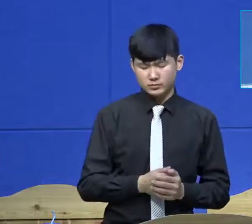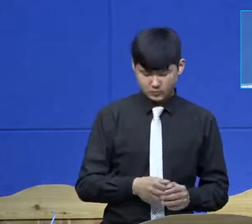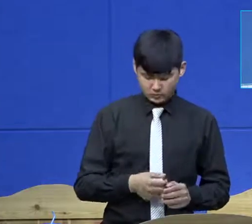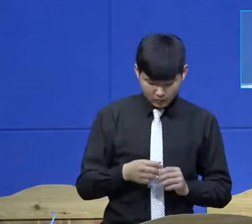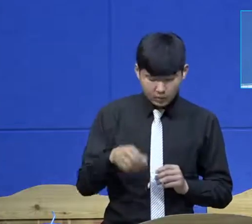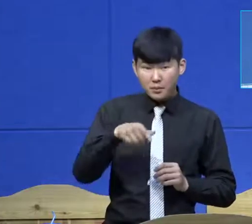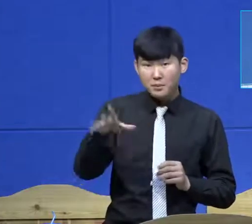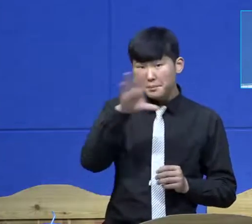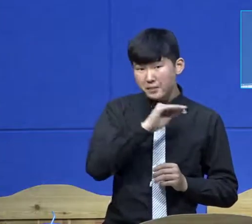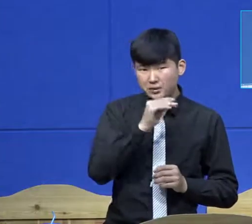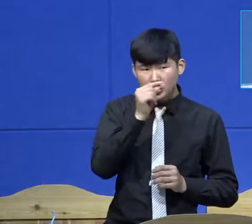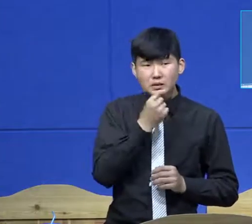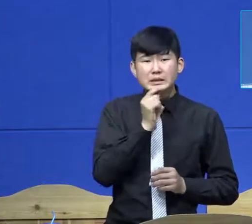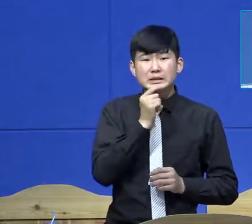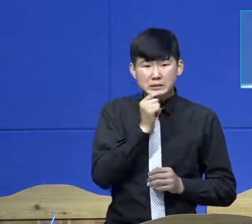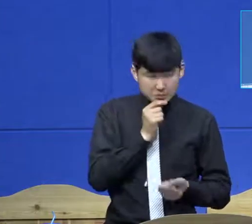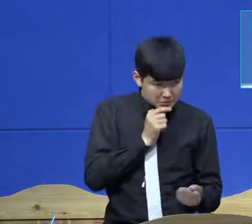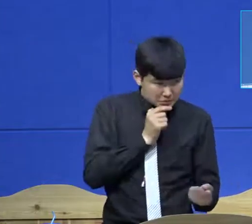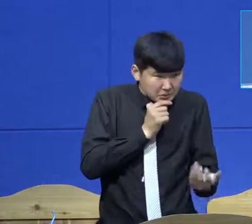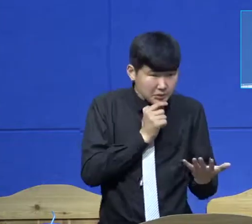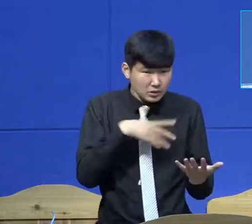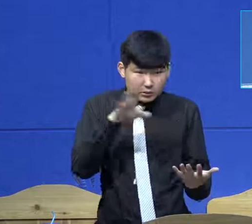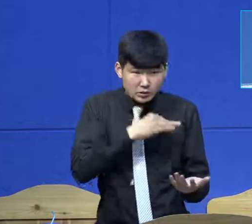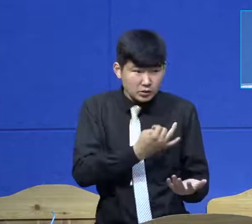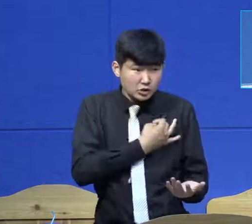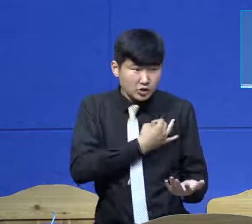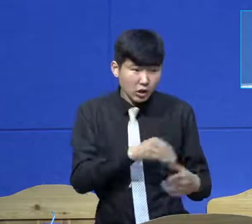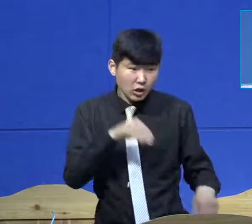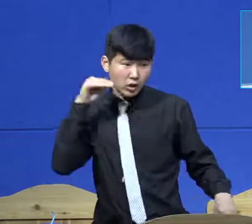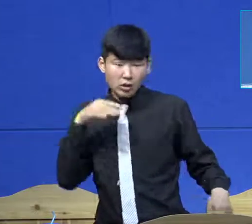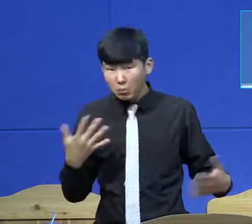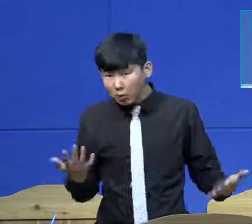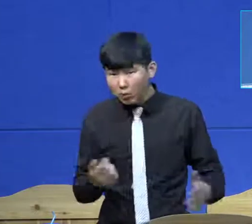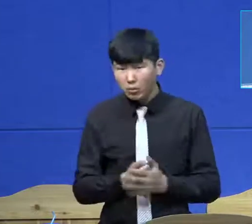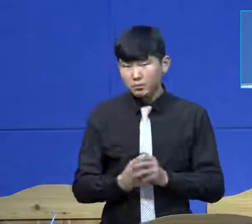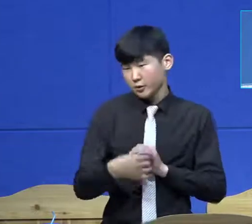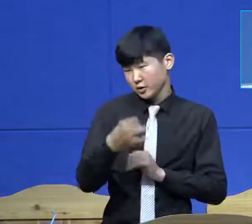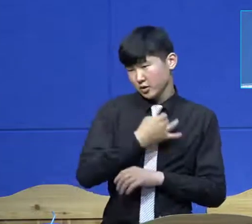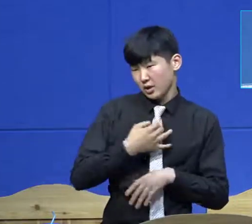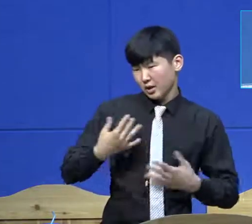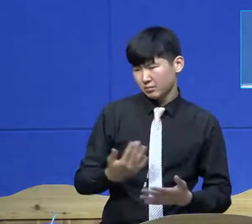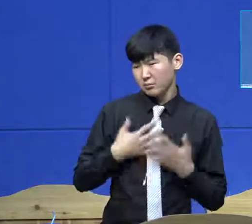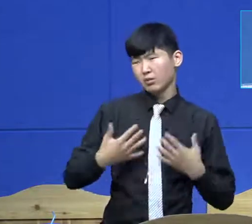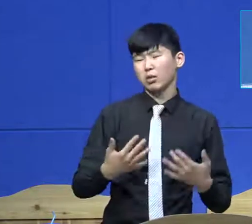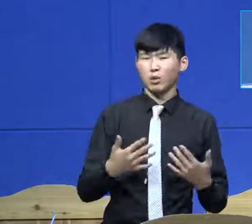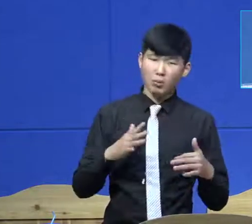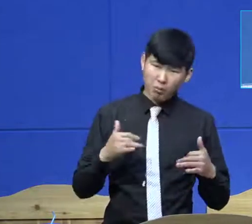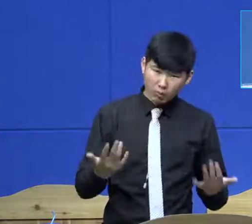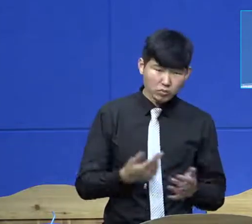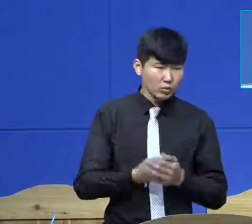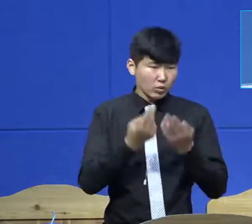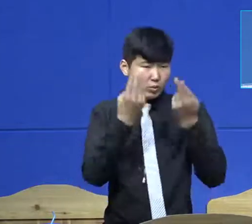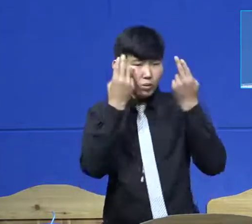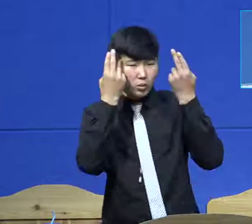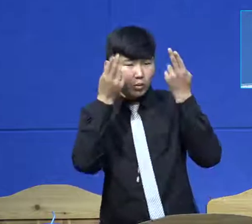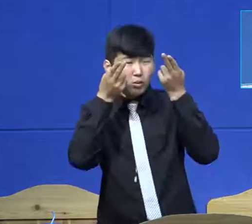Бид нэг жоохон хэцүү зүйл тулгарлаа гэд итгэлээрээ хойшоо ухарддаг юм уу? Итгэлийн амьдралдаа залхуу болдог юм уу? Дуулууртай